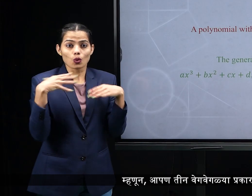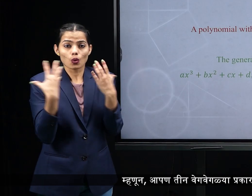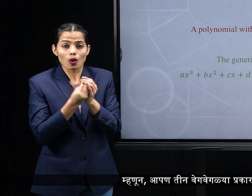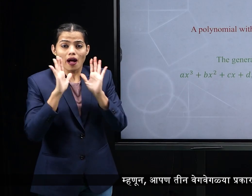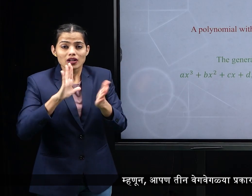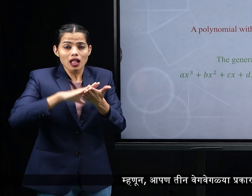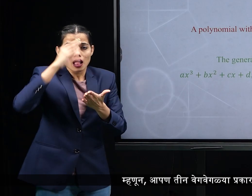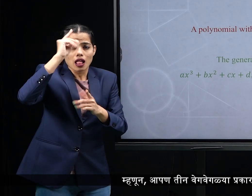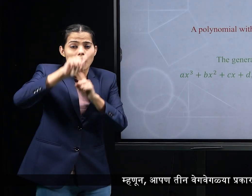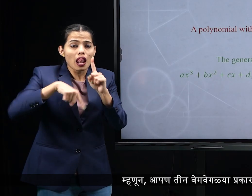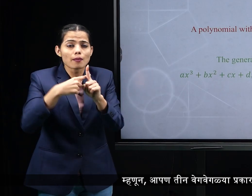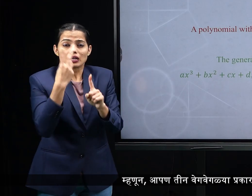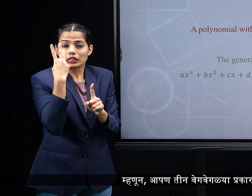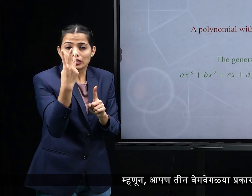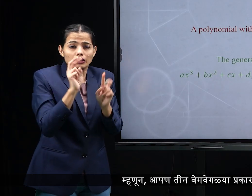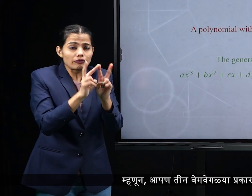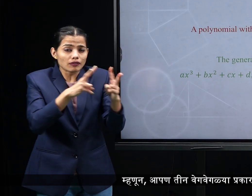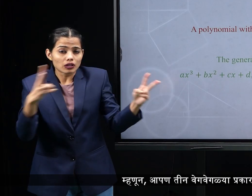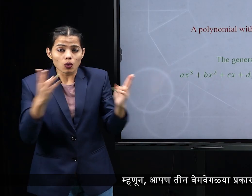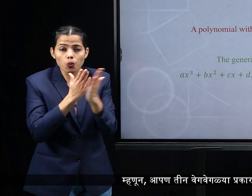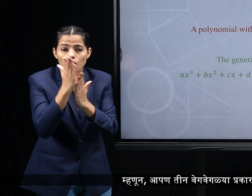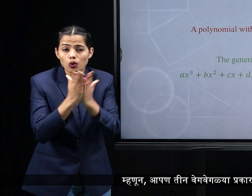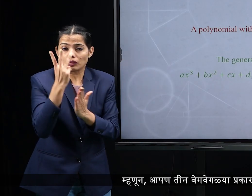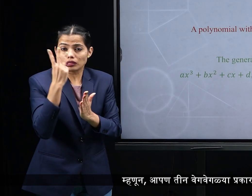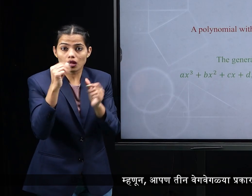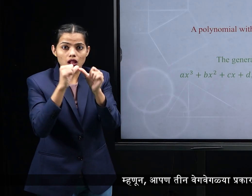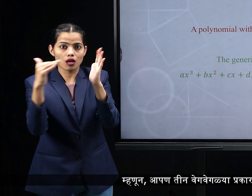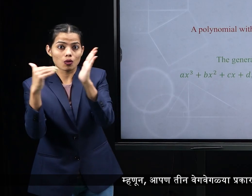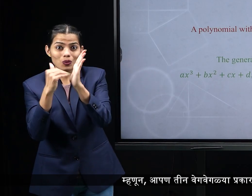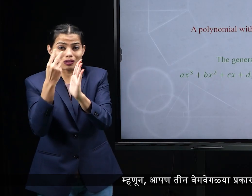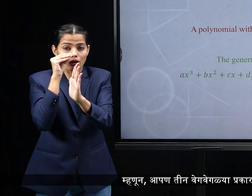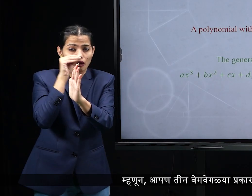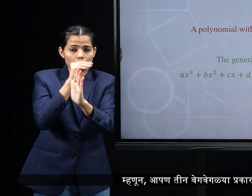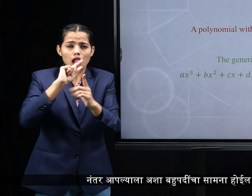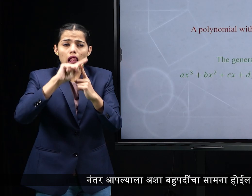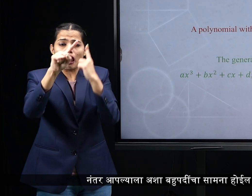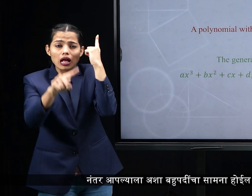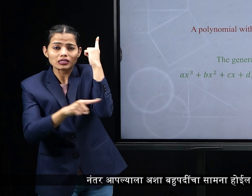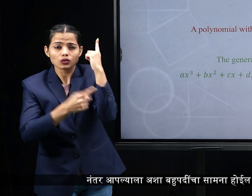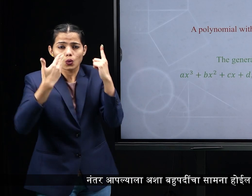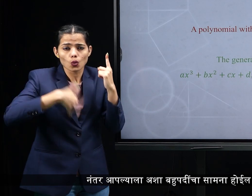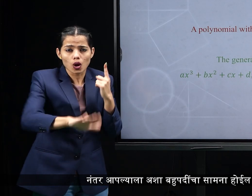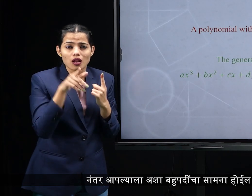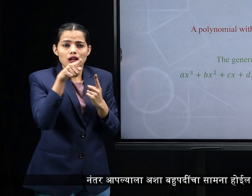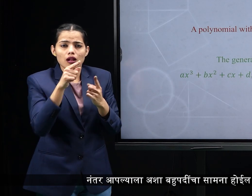म्हणून आपण 3 वेगवेगळ्या प्रकारच्या बहुपदीबद्दल शिकलो. नंतर आपल्याला अशा